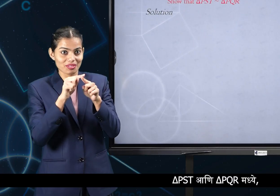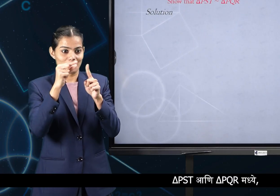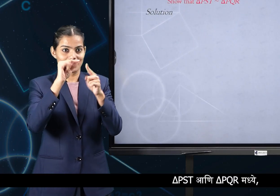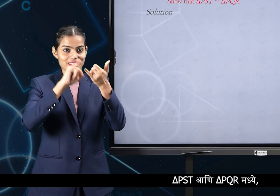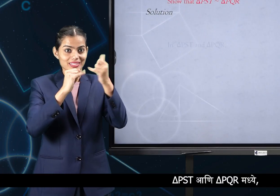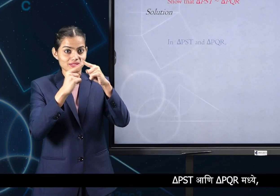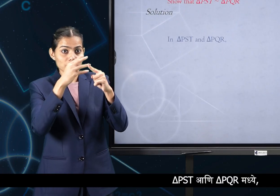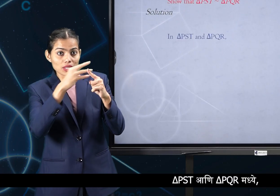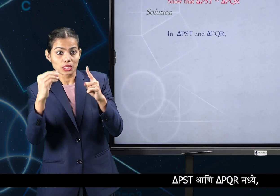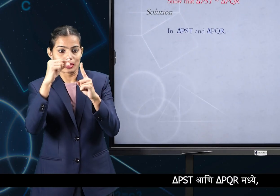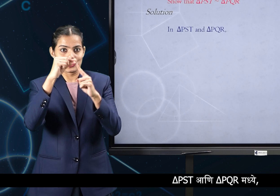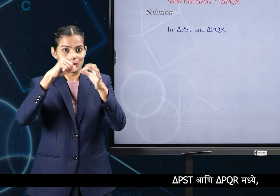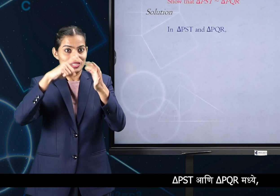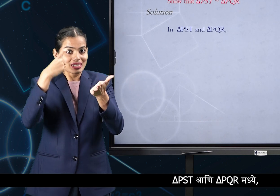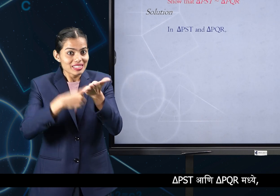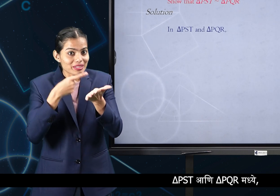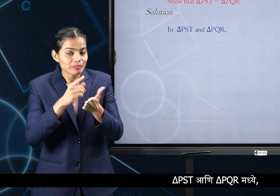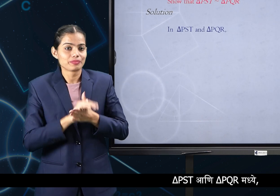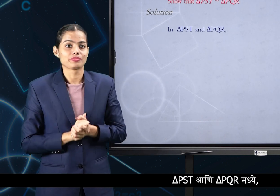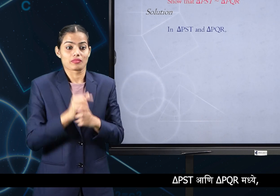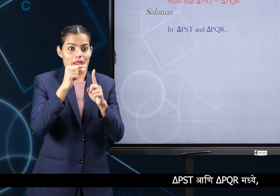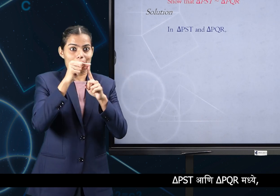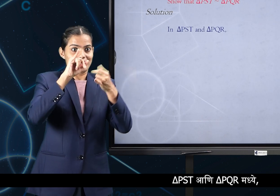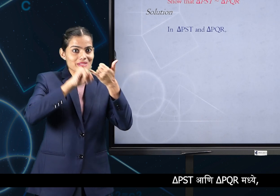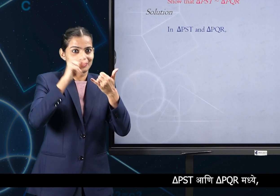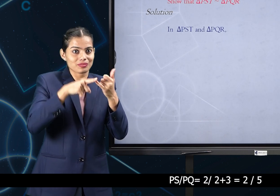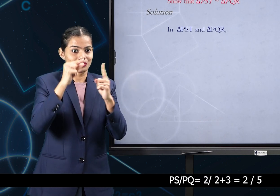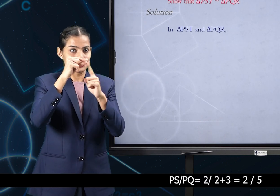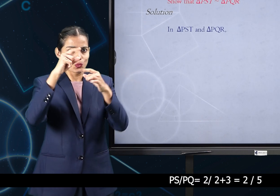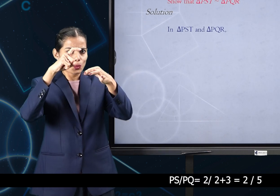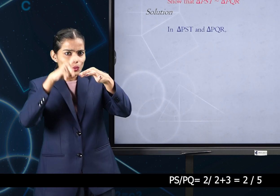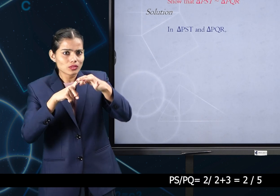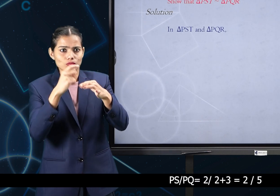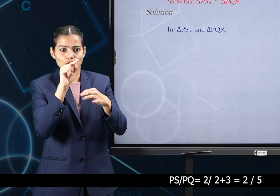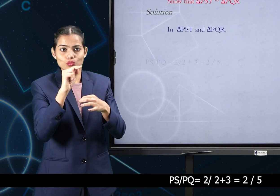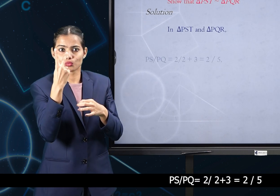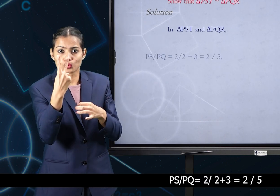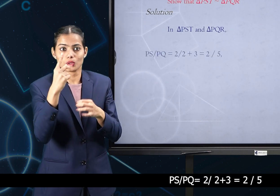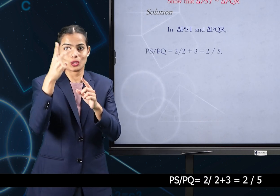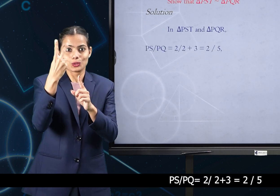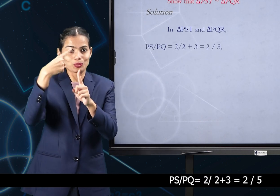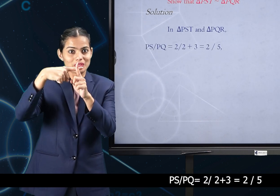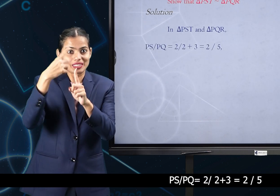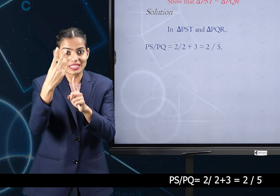ट्रायंगल PST आणि ट्रायंगल PQR मध्ये PS by PQ is equal to 2 by 2 plus